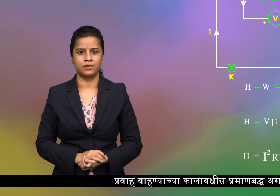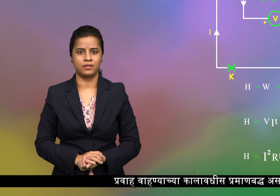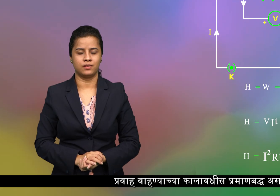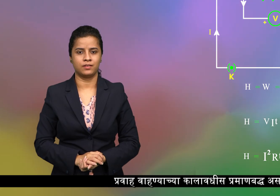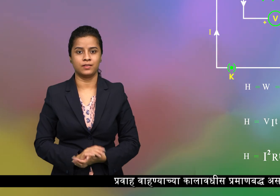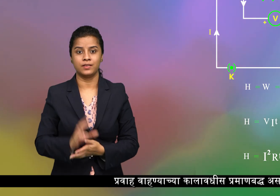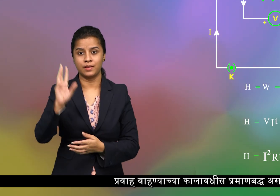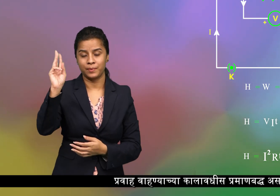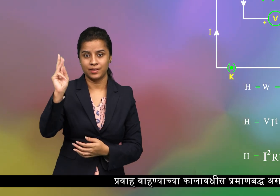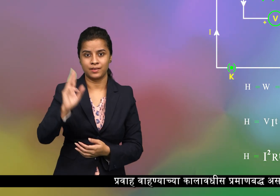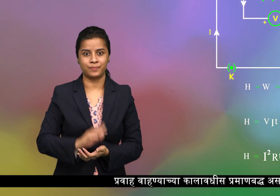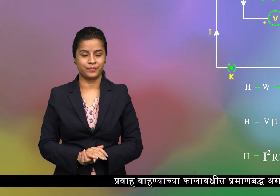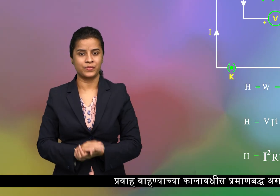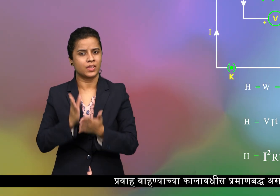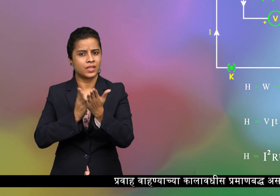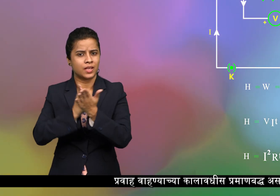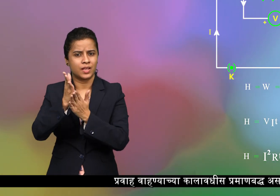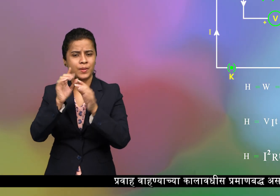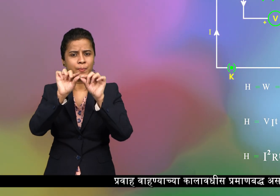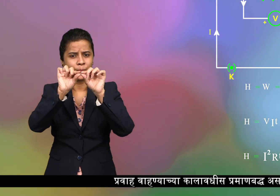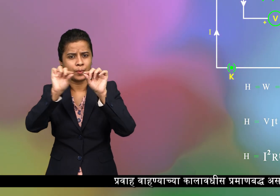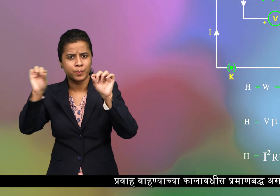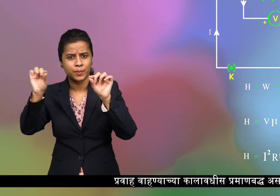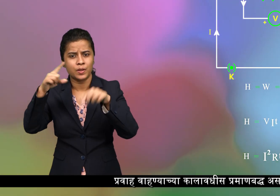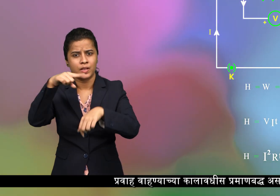प्रवाह वाहण्याच्या कालावधीस प्रमाणबद्ध असते.